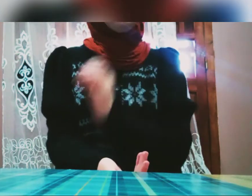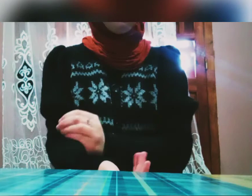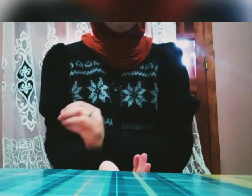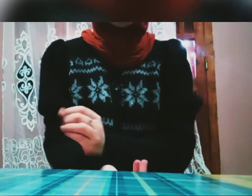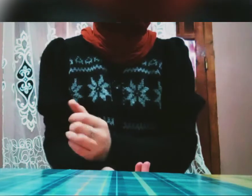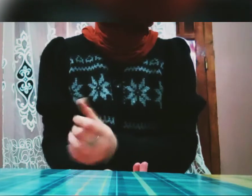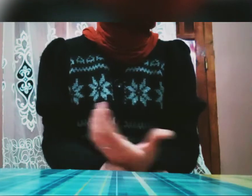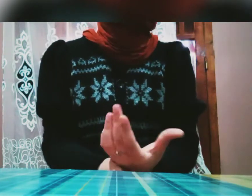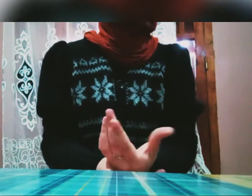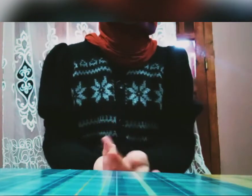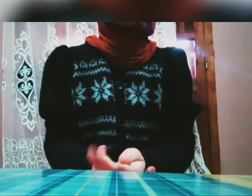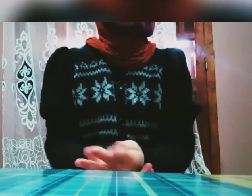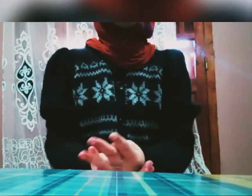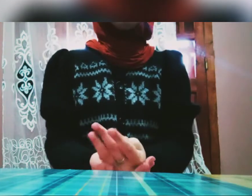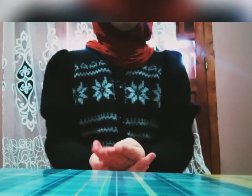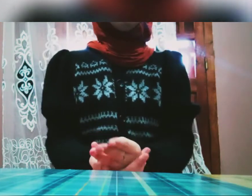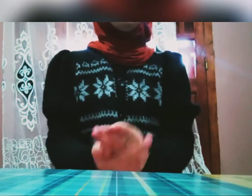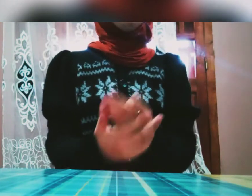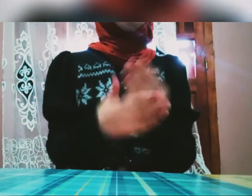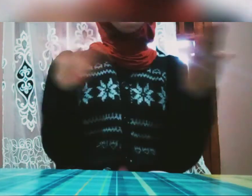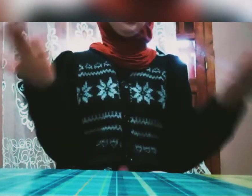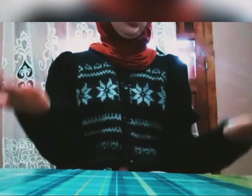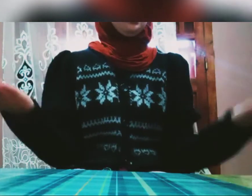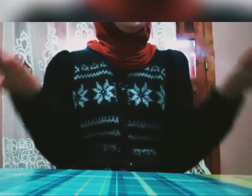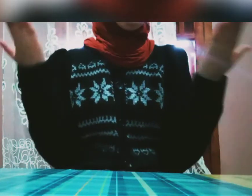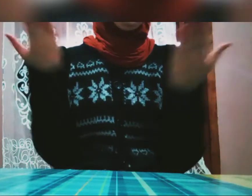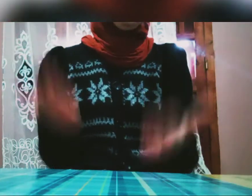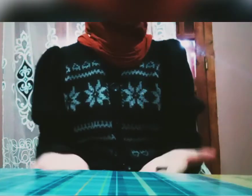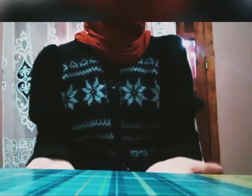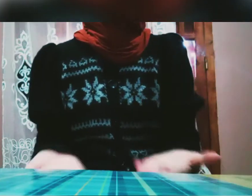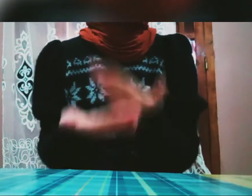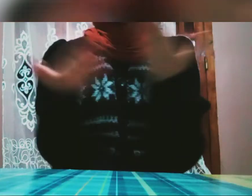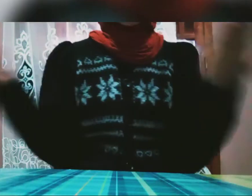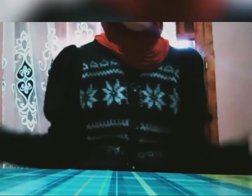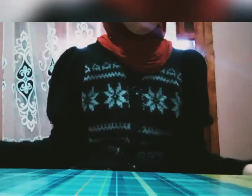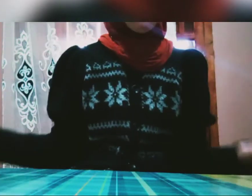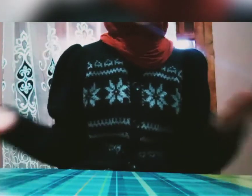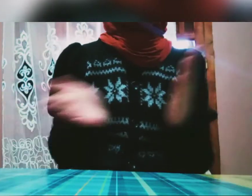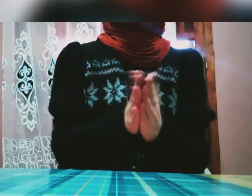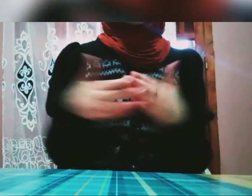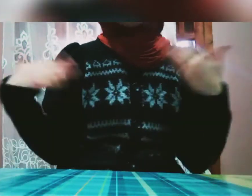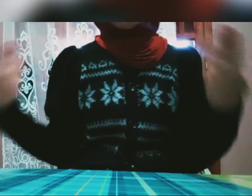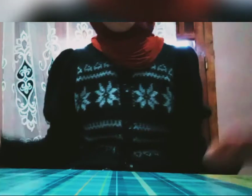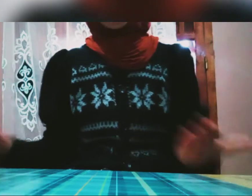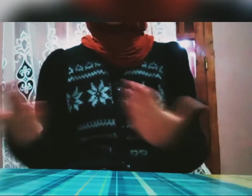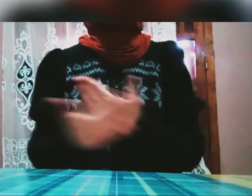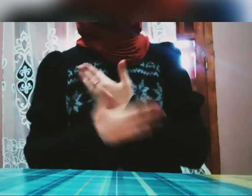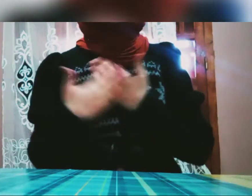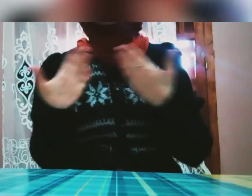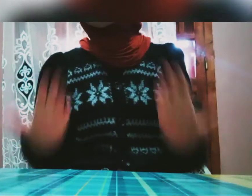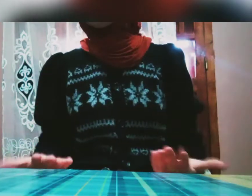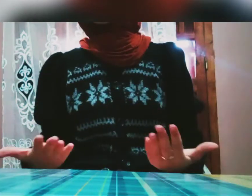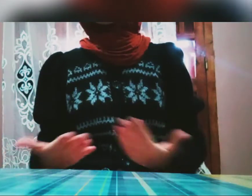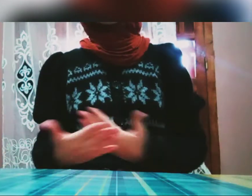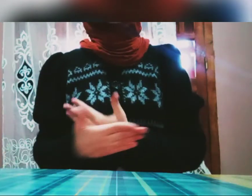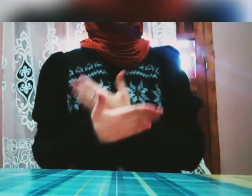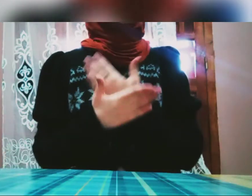راجعون. فمن في طريق الهدف تاعك الا ما راح تقع الا ما راح تخفق الا ما راح تخسر وترصب الا ما راح تراجع